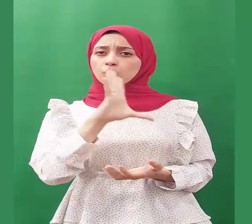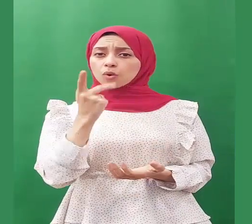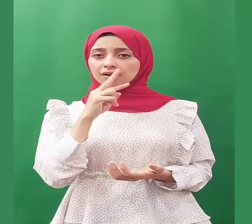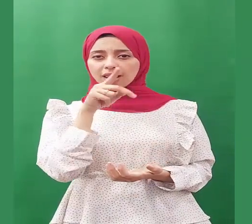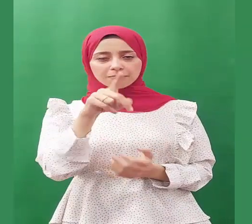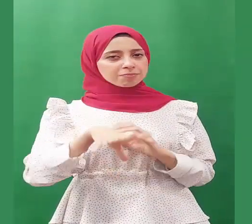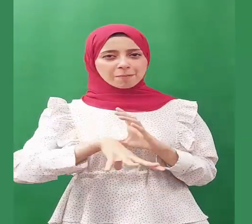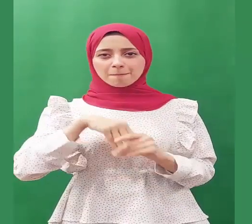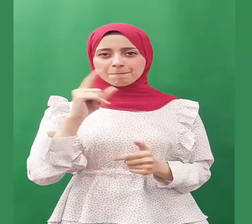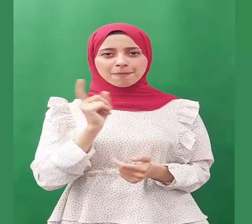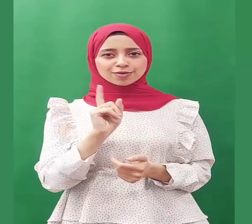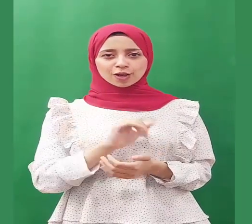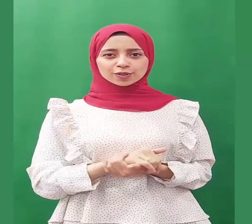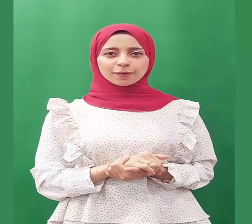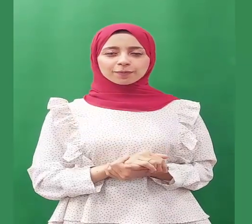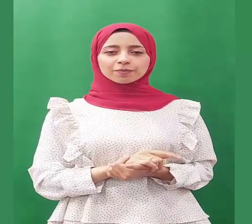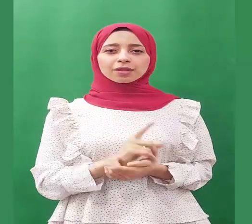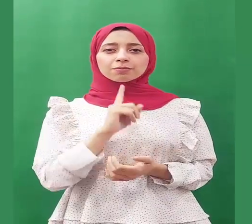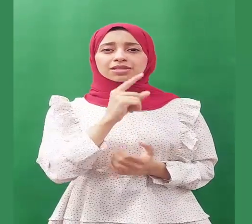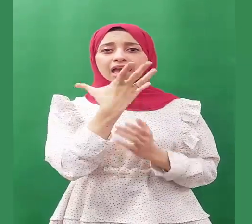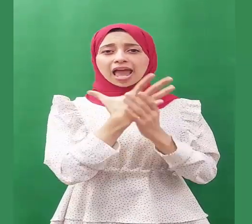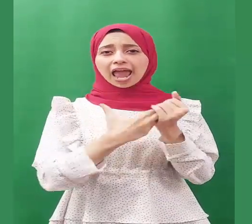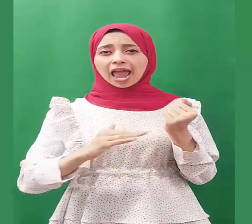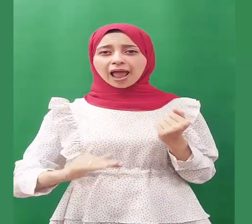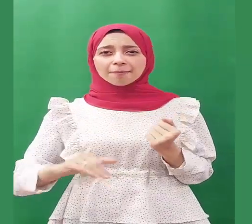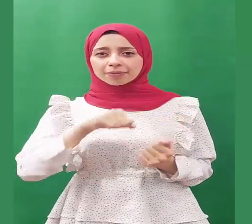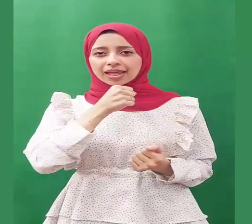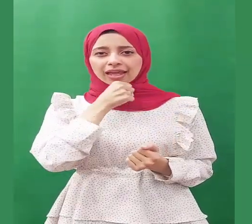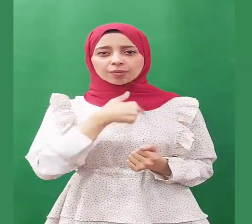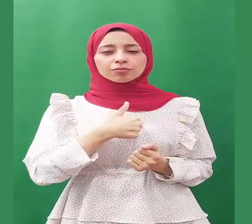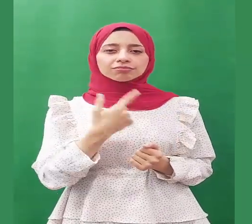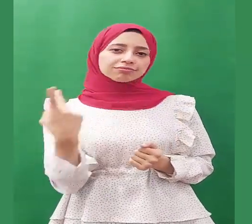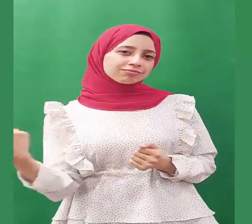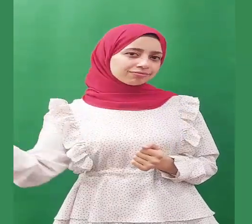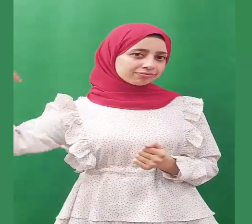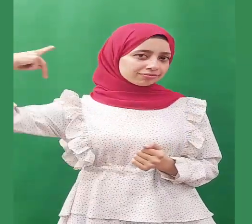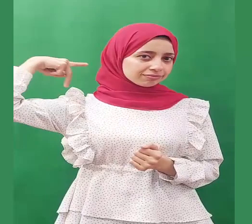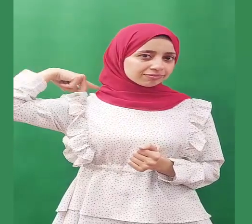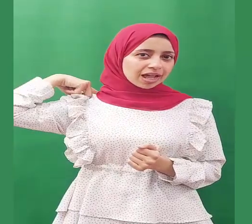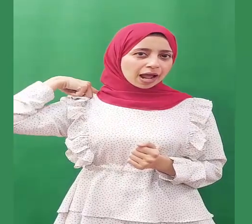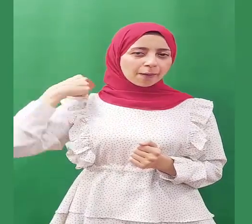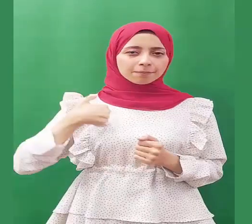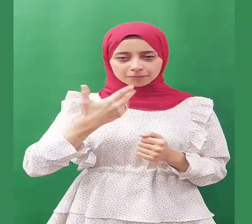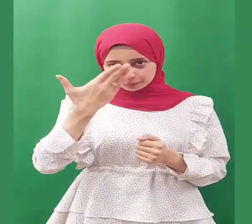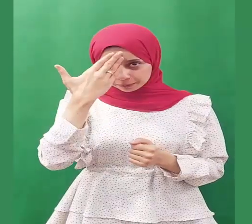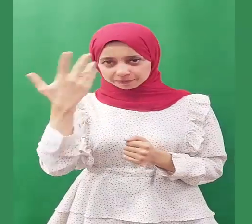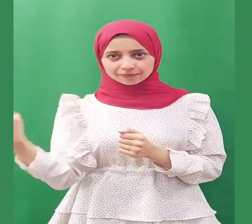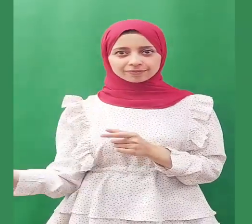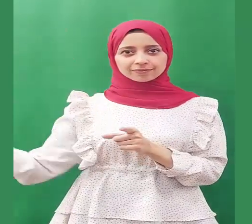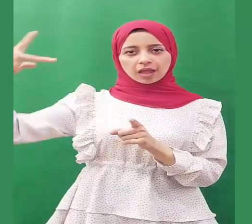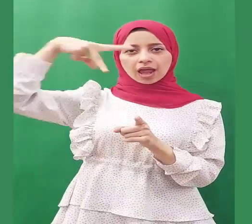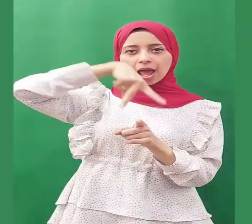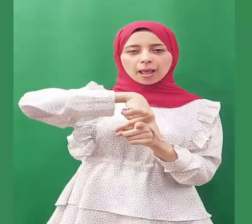ذلك لم يكن ولكن ابن الحسن ارتحلني اي ركب على ظهري